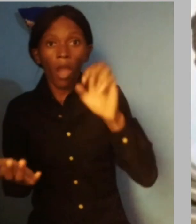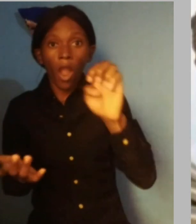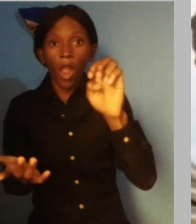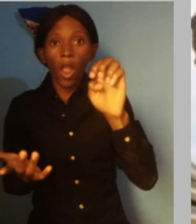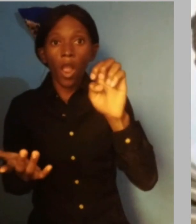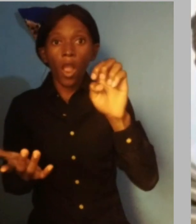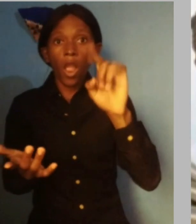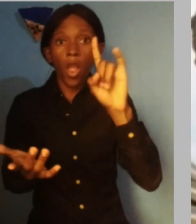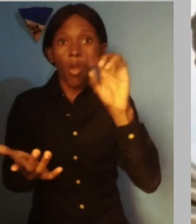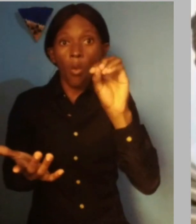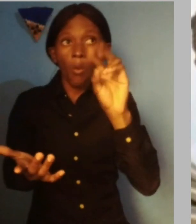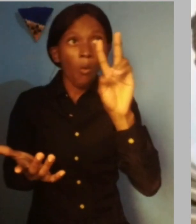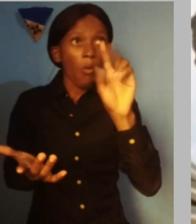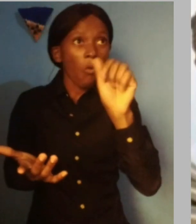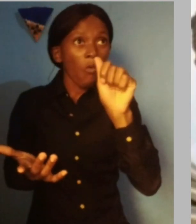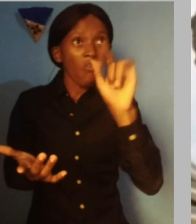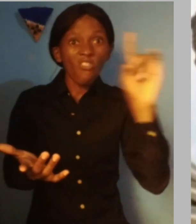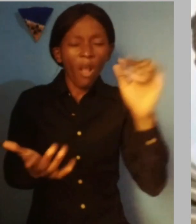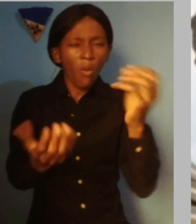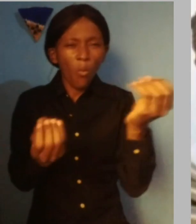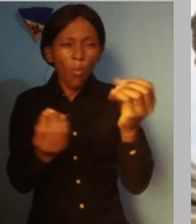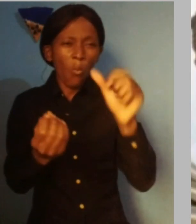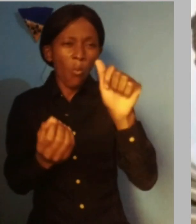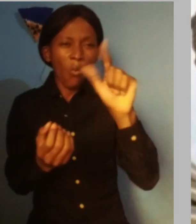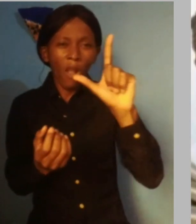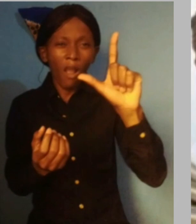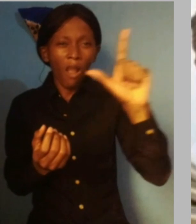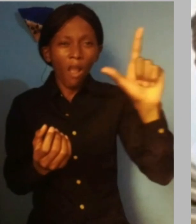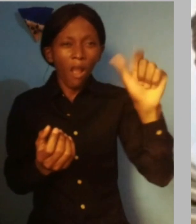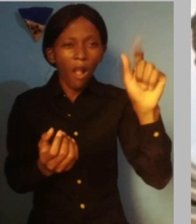ou un autre nom, sache que